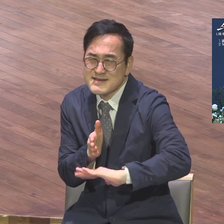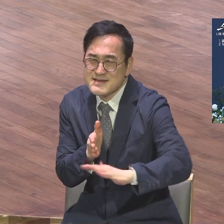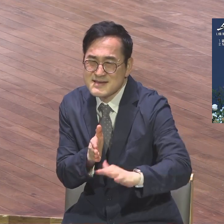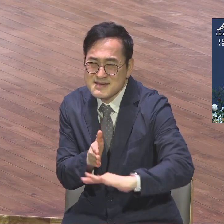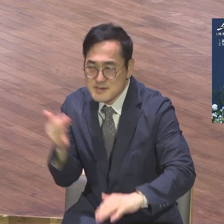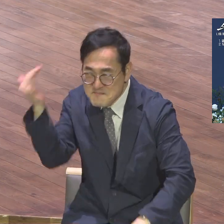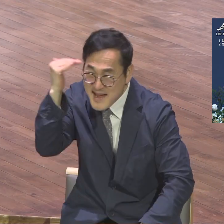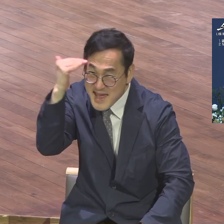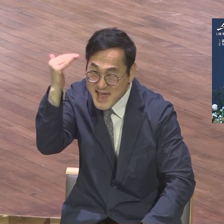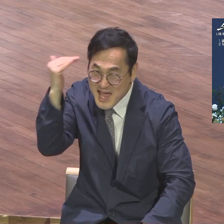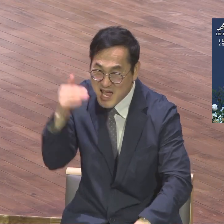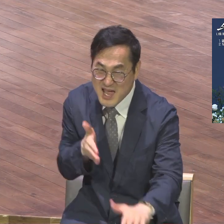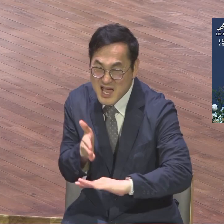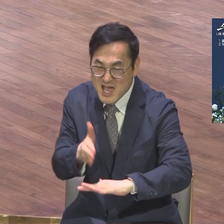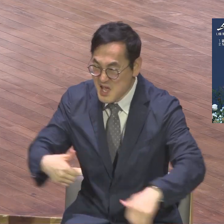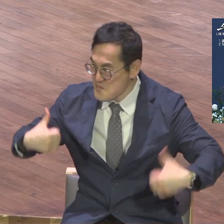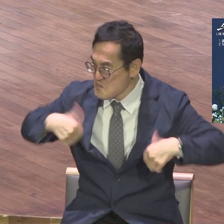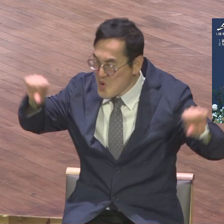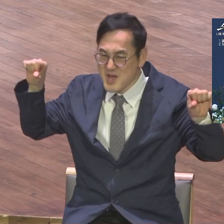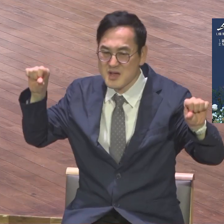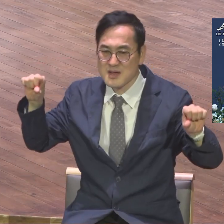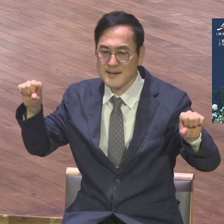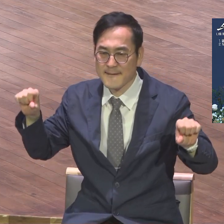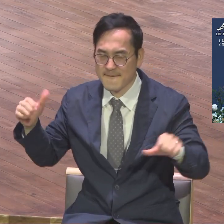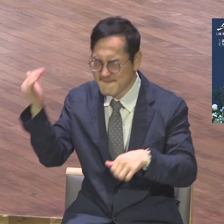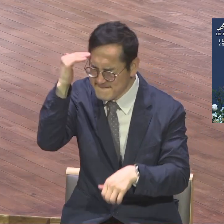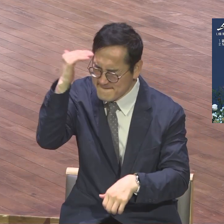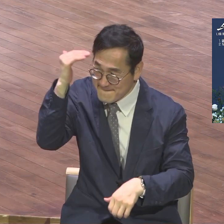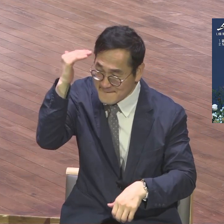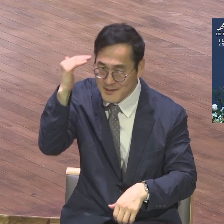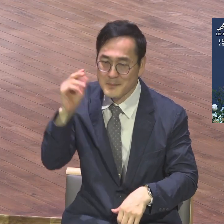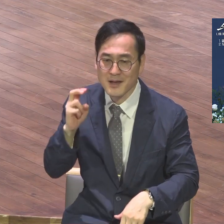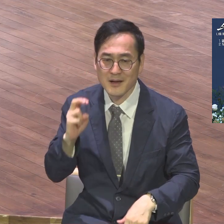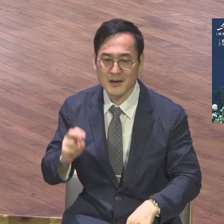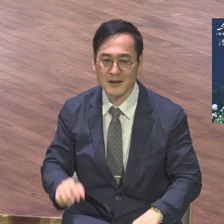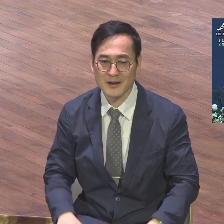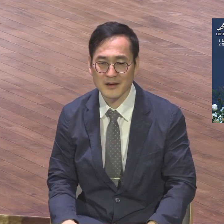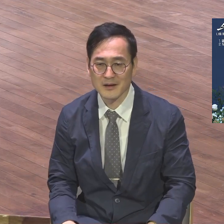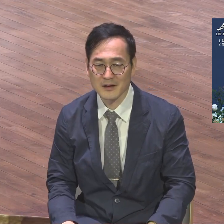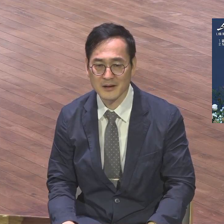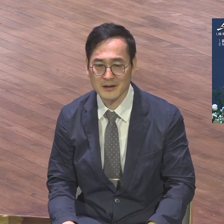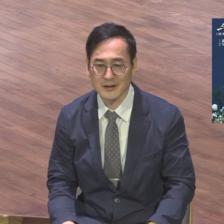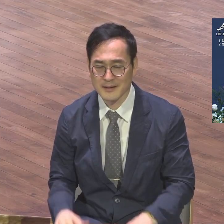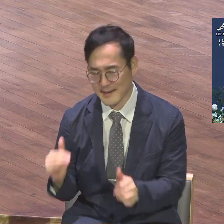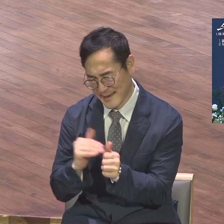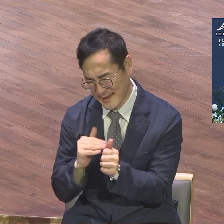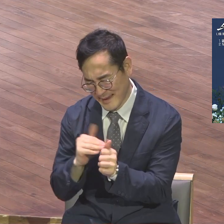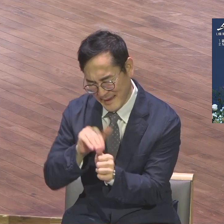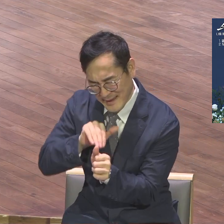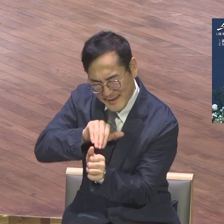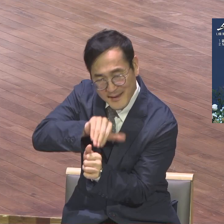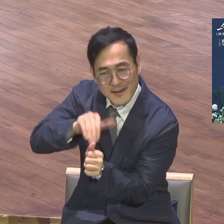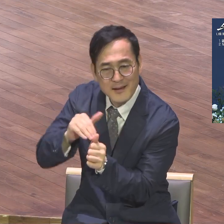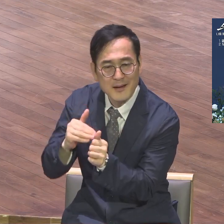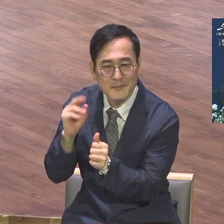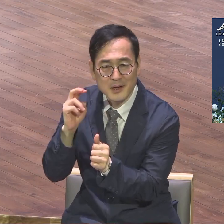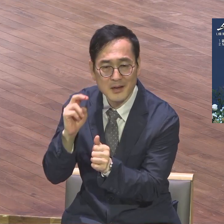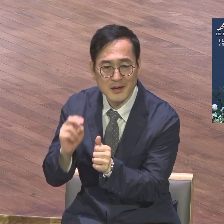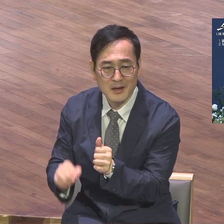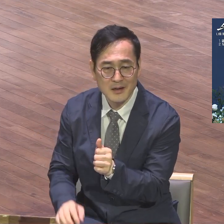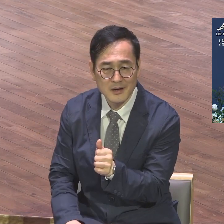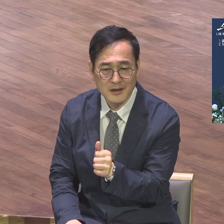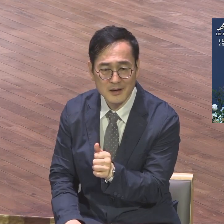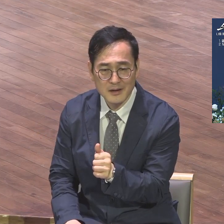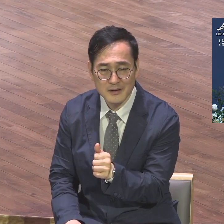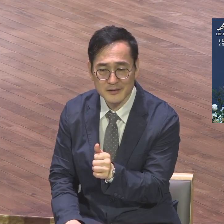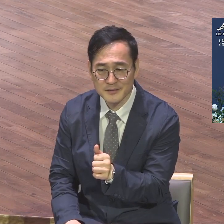은혜 못 받도록 만들고 잡생각 집어넣어가지고 완전히 그냥 폐인 만들어 볼 거예요. 두고 보세요.